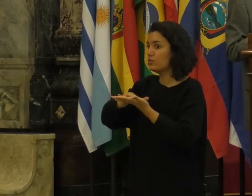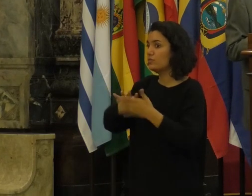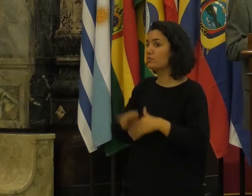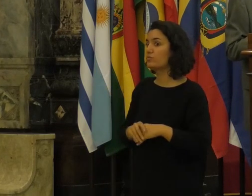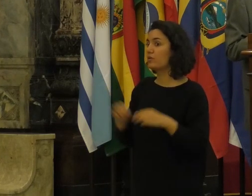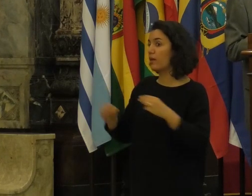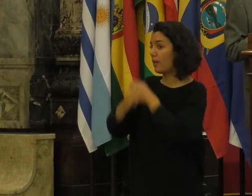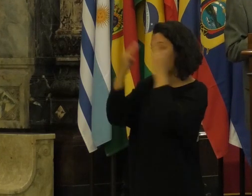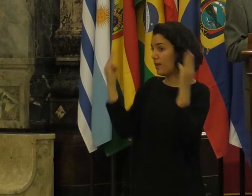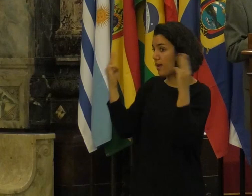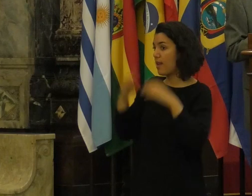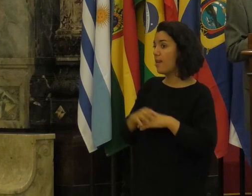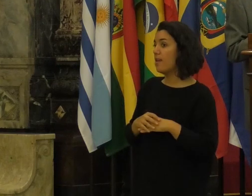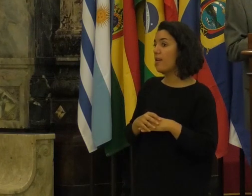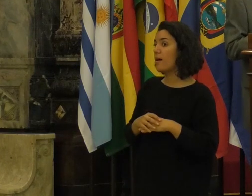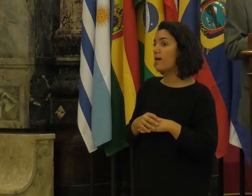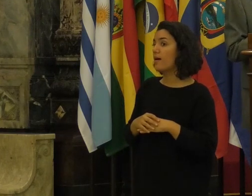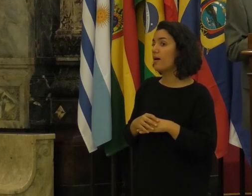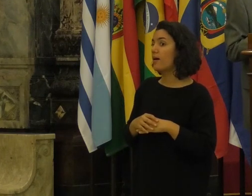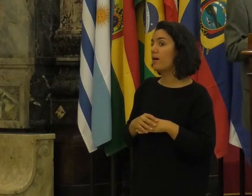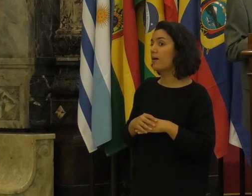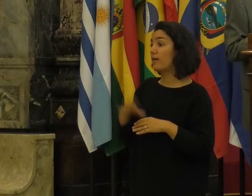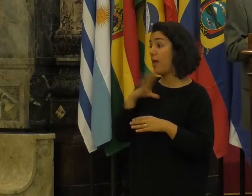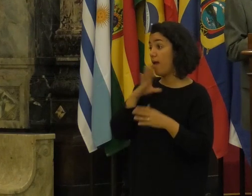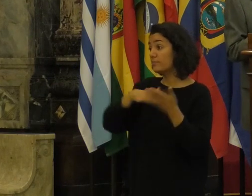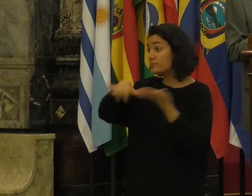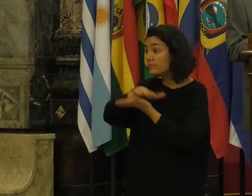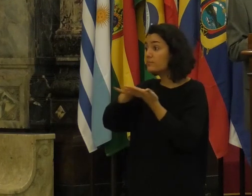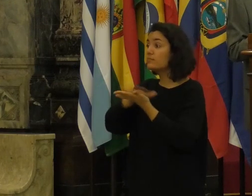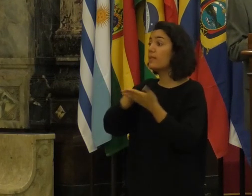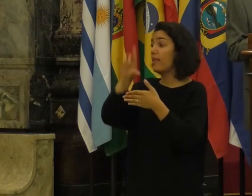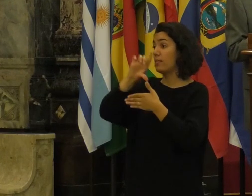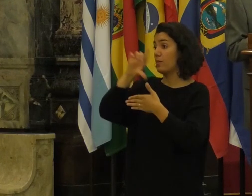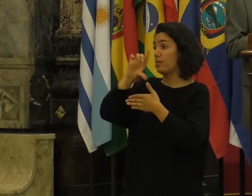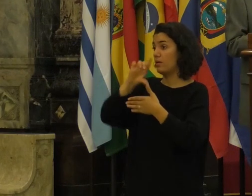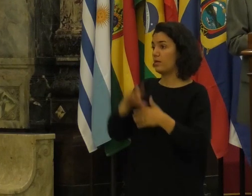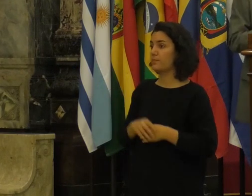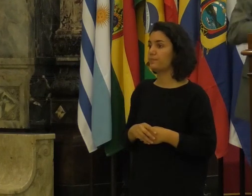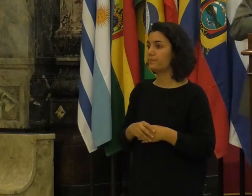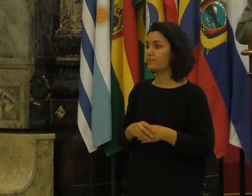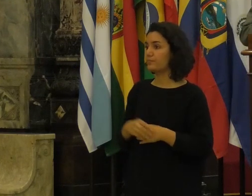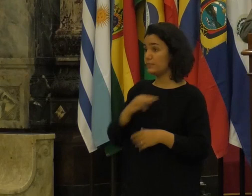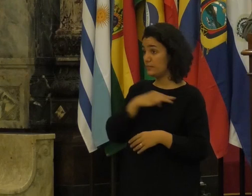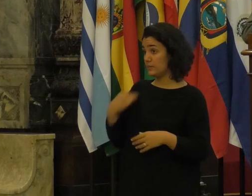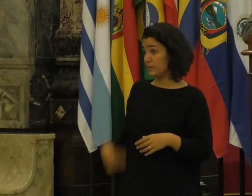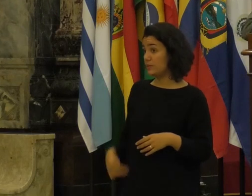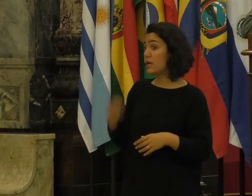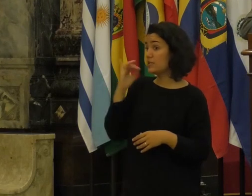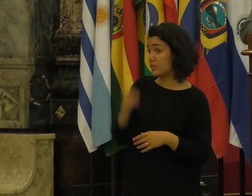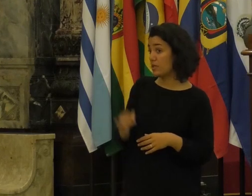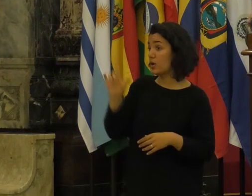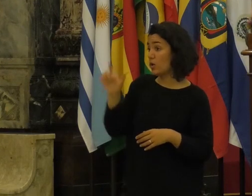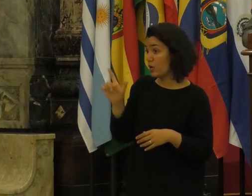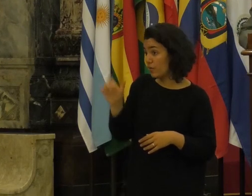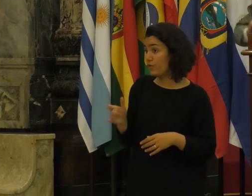en general que pueden tener la propia región latinoamericana. Es decir, en China, evidentemente, la psicología